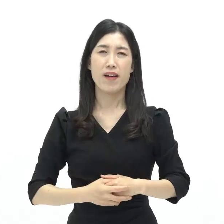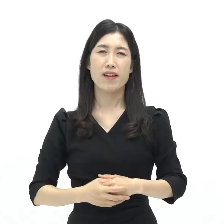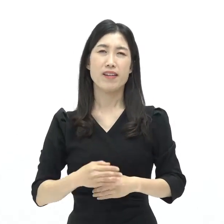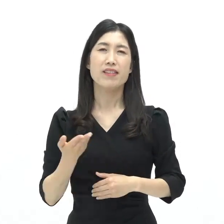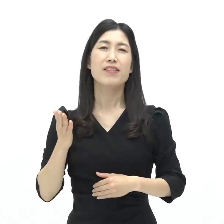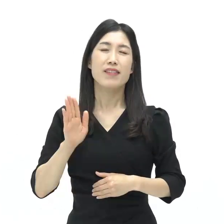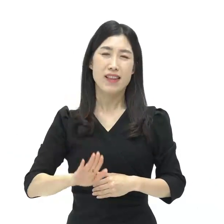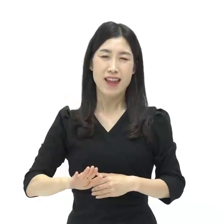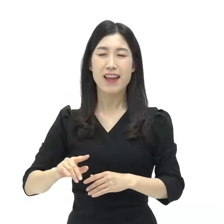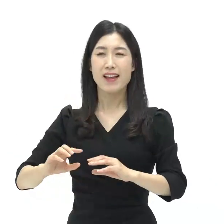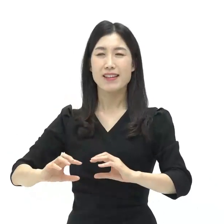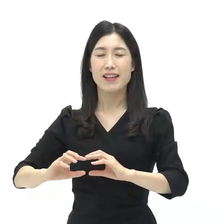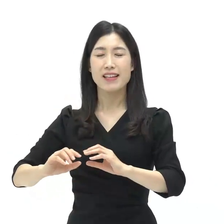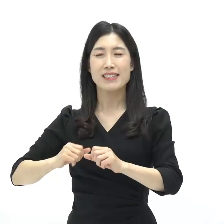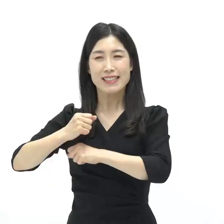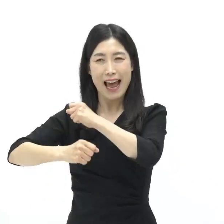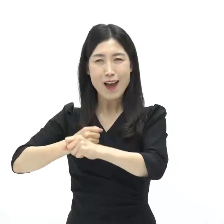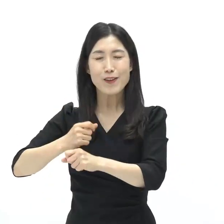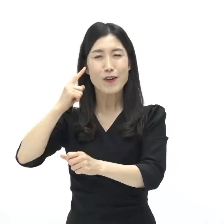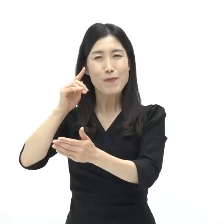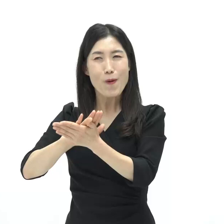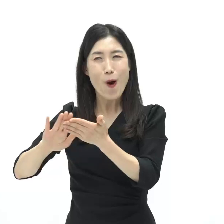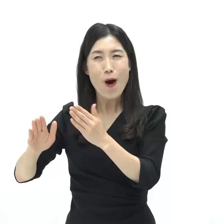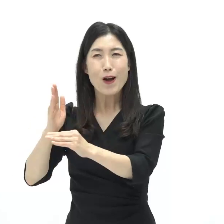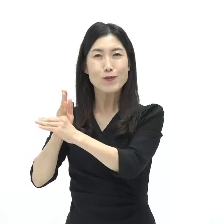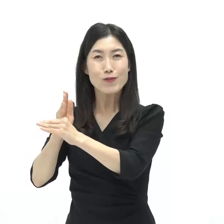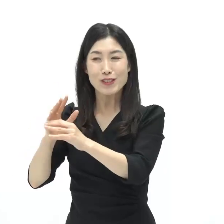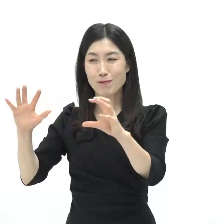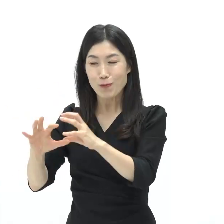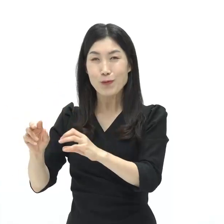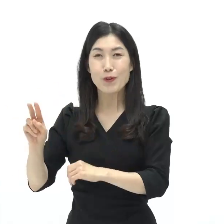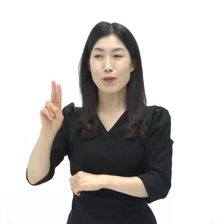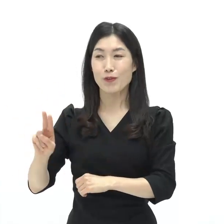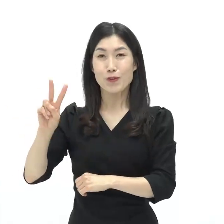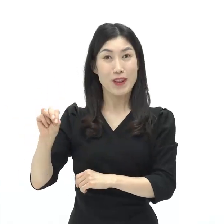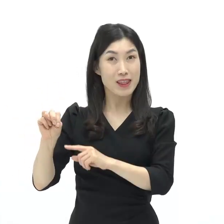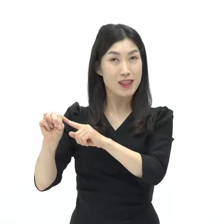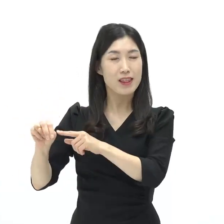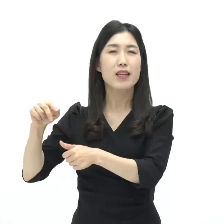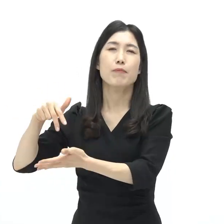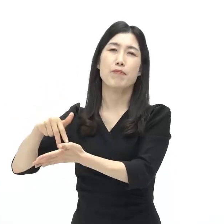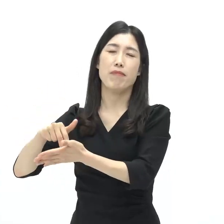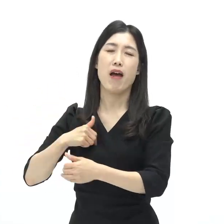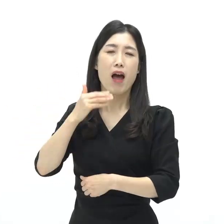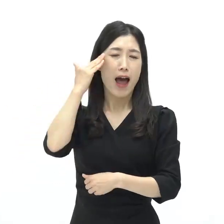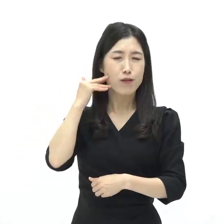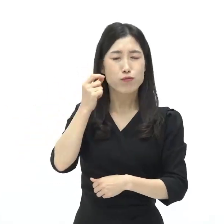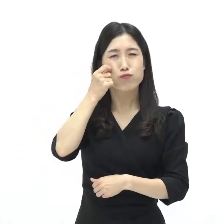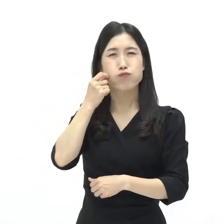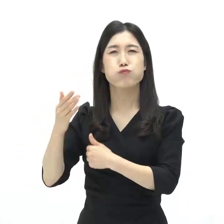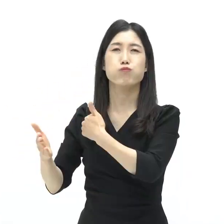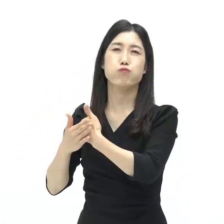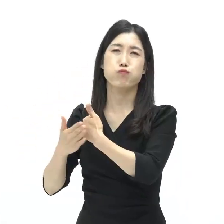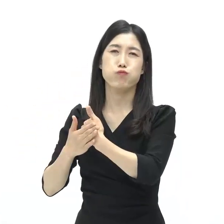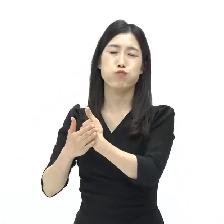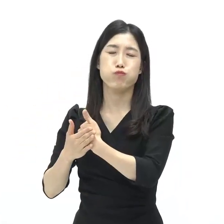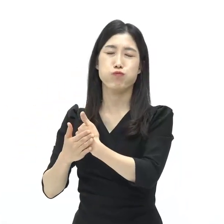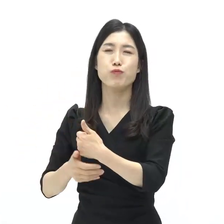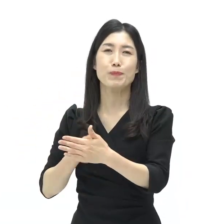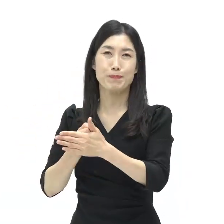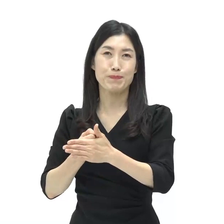처했죠. 그래서 자유와 평화를 지키기 위해 만들어진 국제연합은 우리나라를 도와